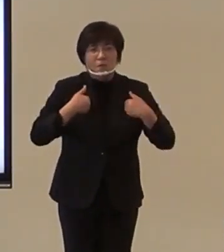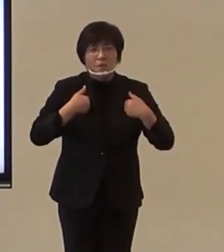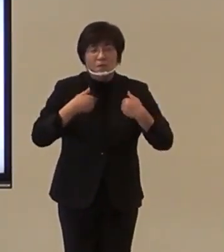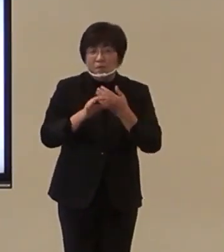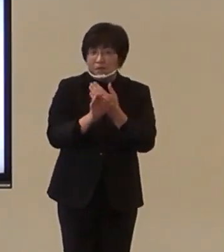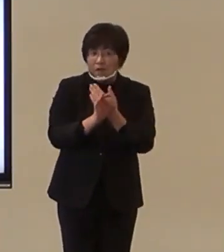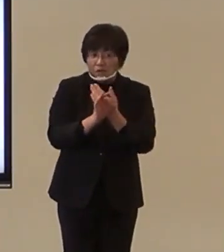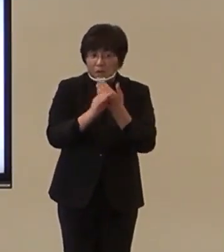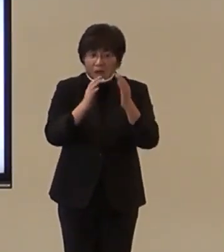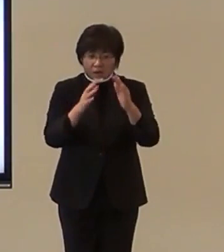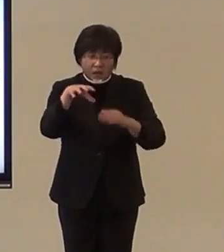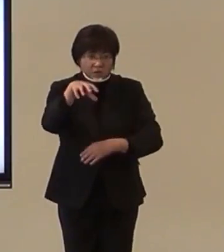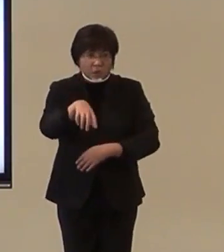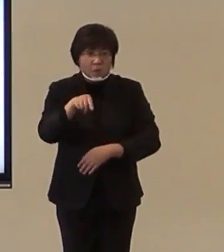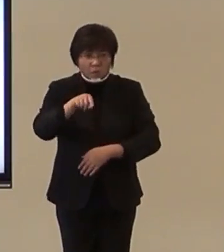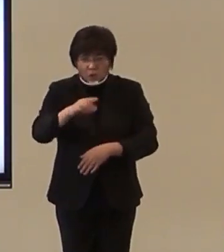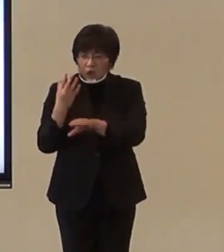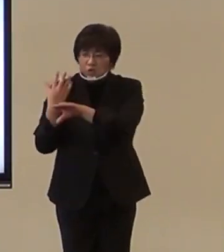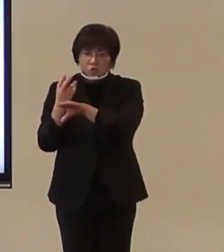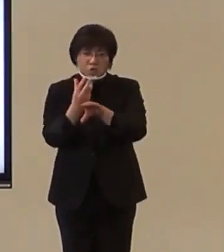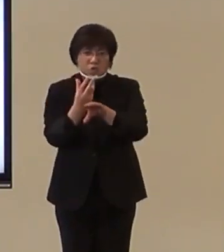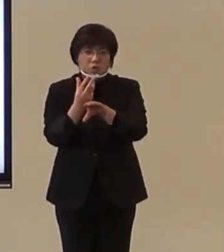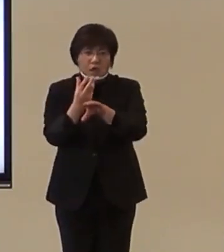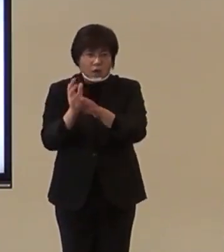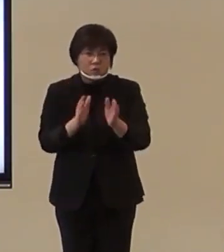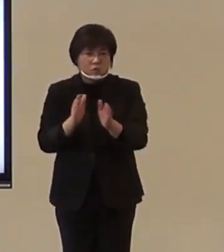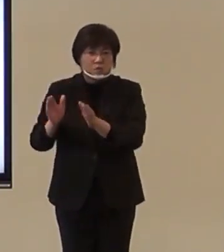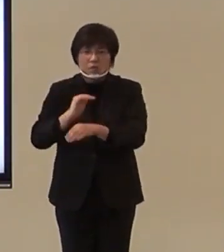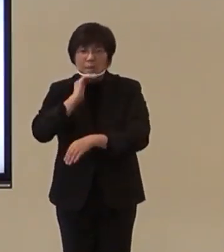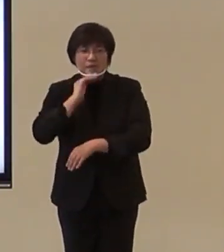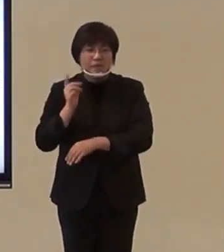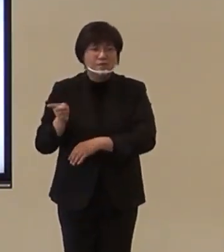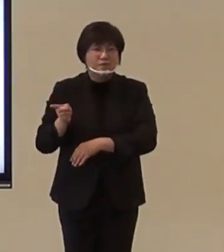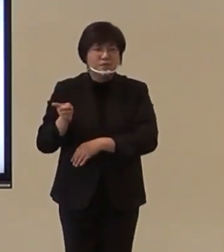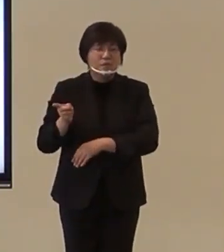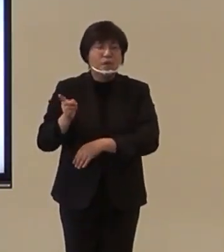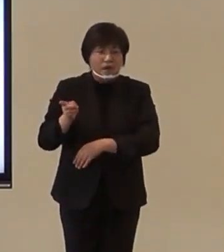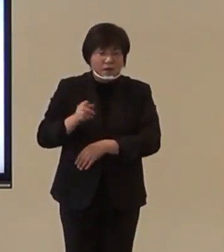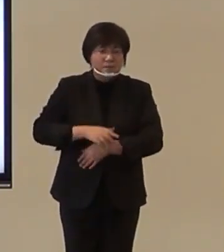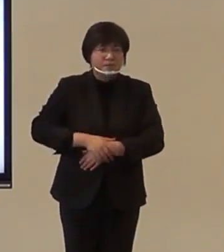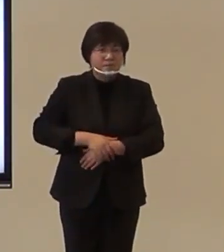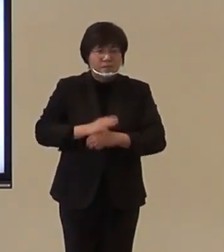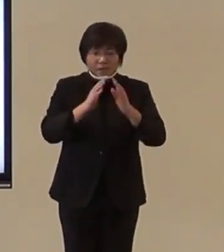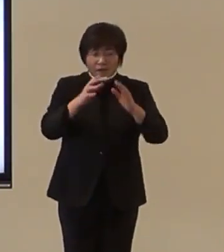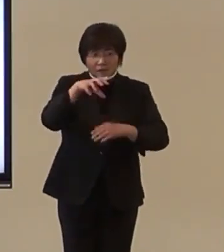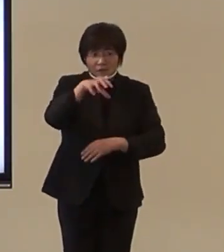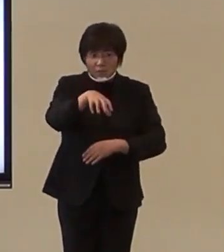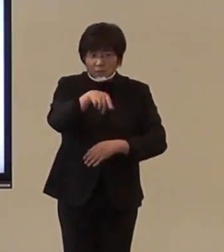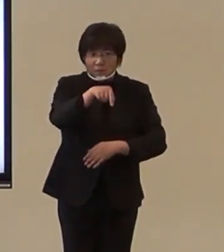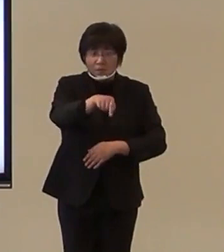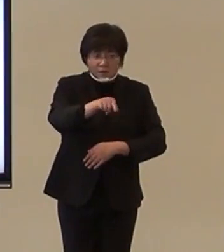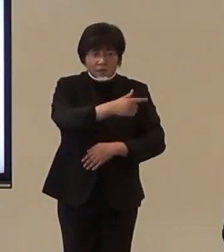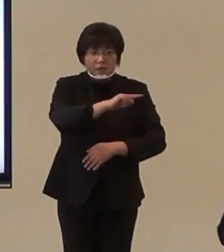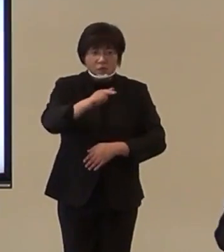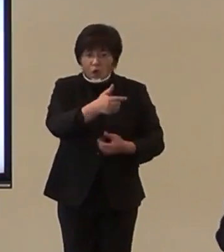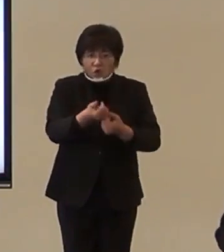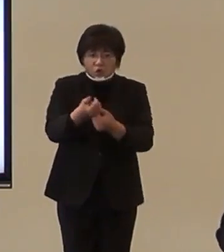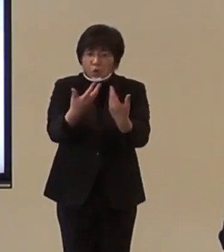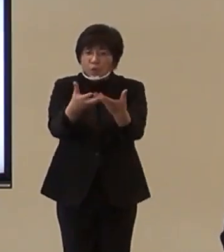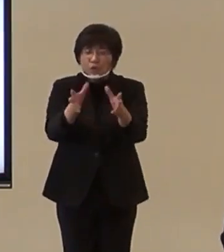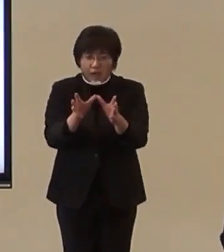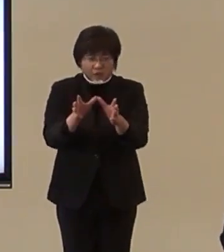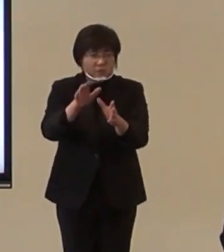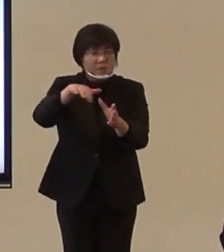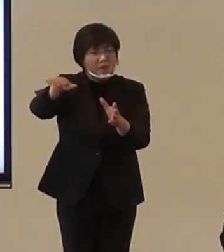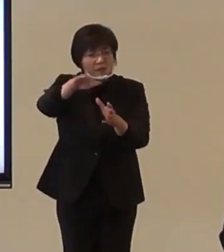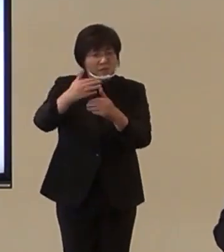ば会場のところに救急車を置いとくとか、それから会場のところにですね、いろんな方の消防員、消防団の方もいてい